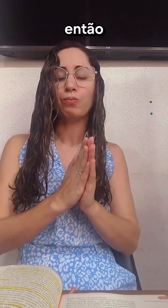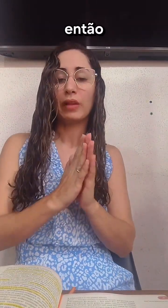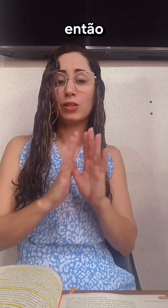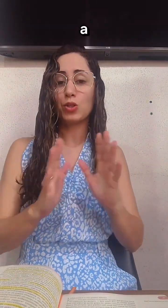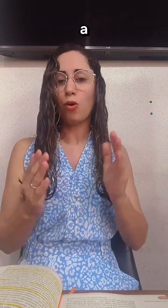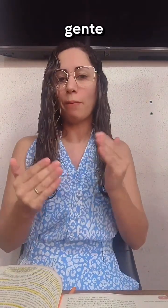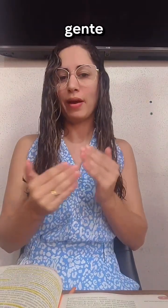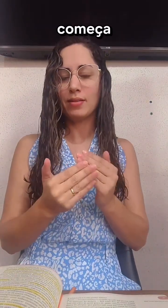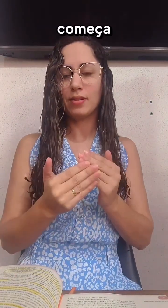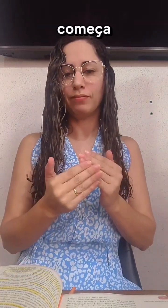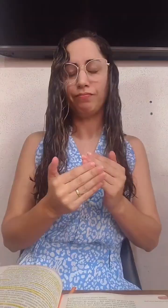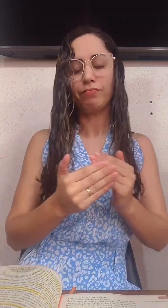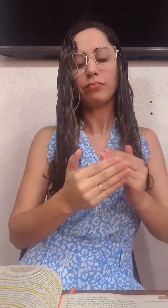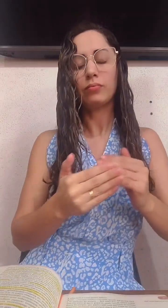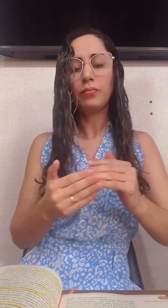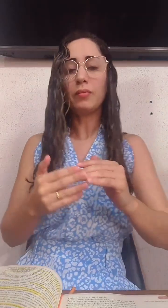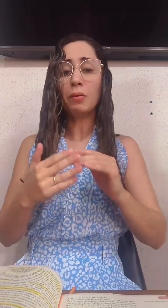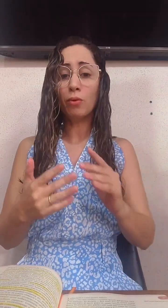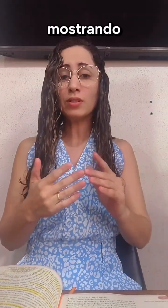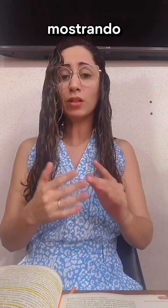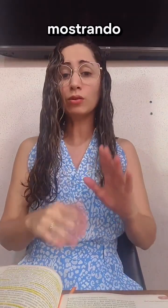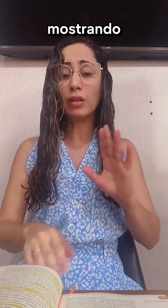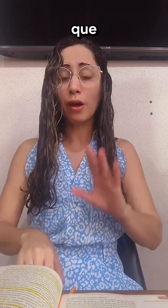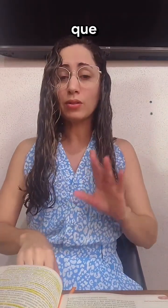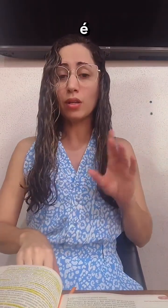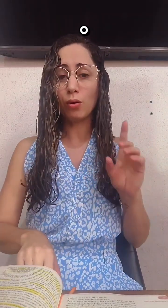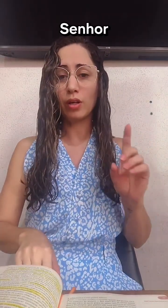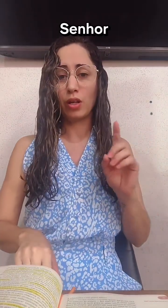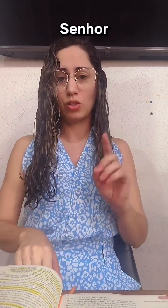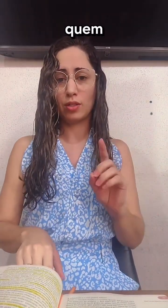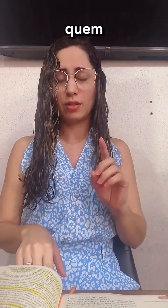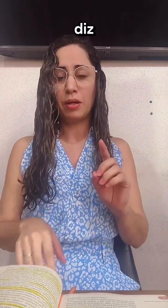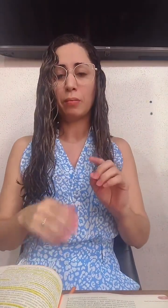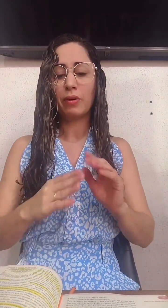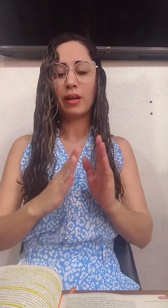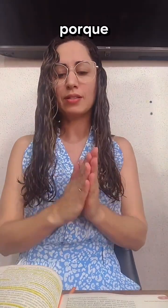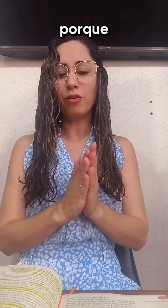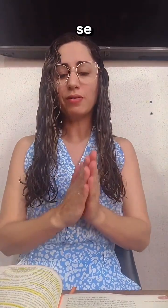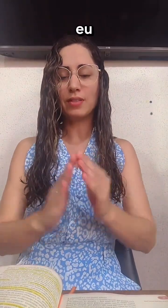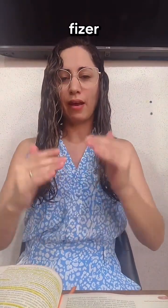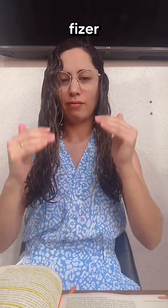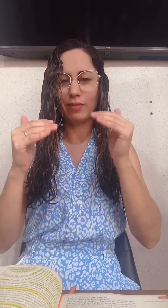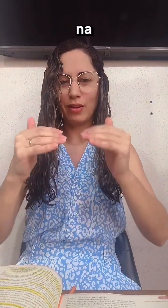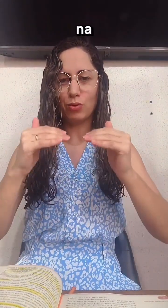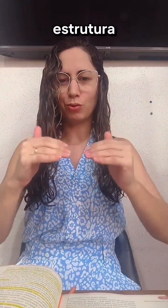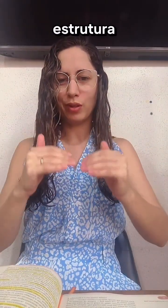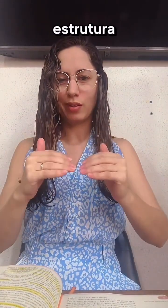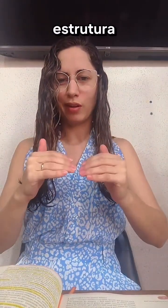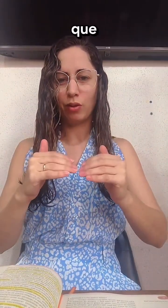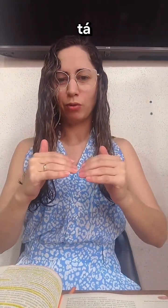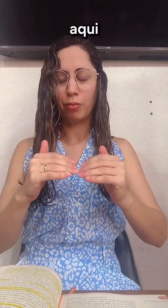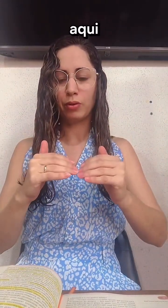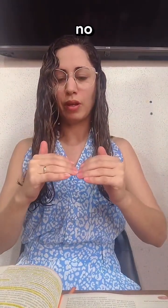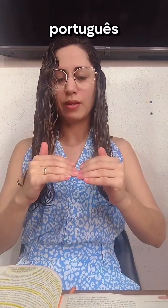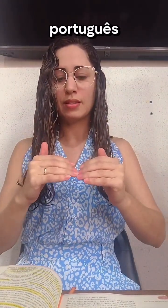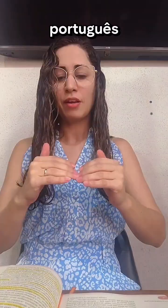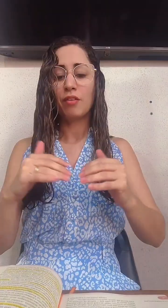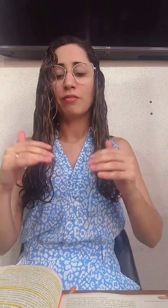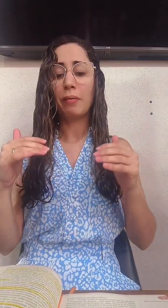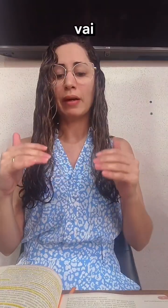a gente começa mostrando que é o Senhor quem diz. Porque se eu fizer na estrutura que tá aqui no português, vai